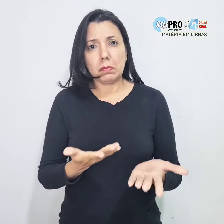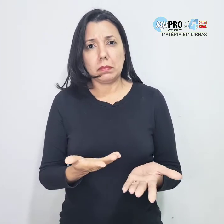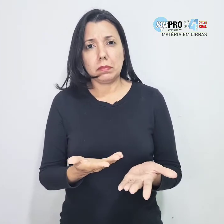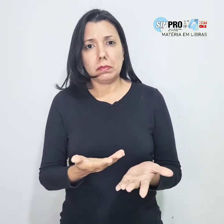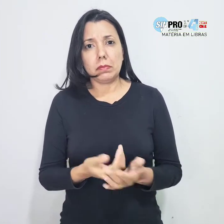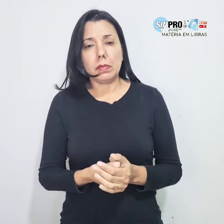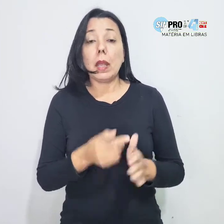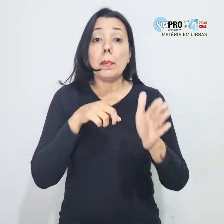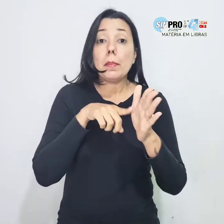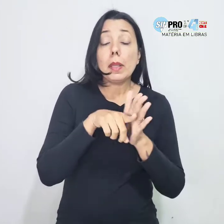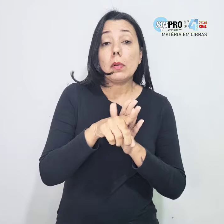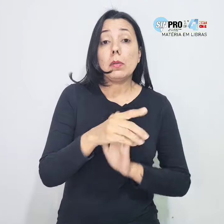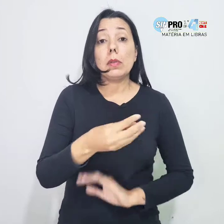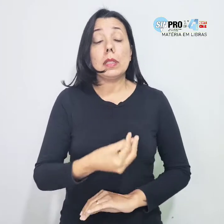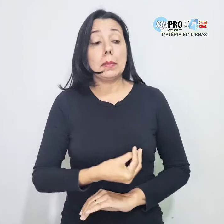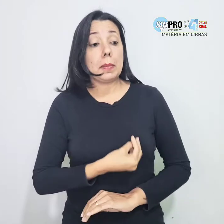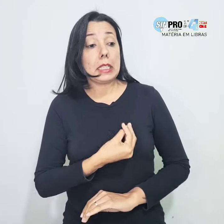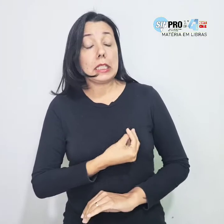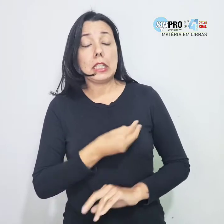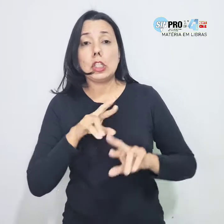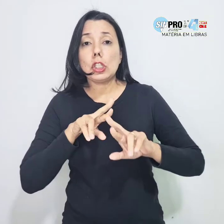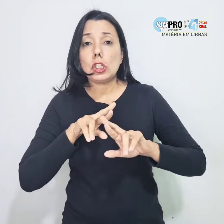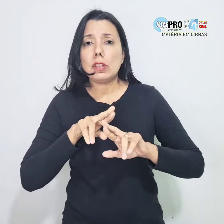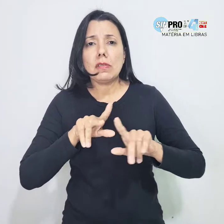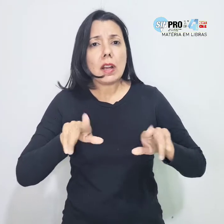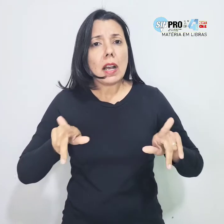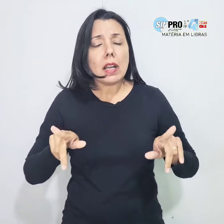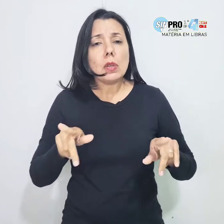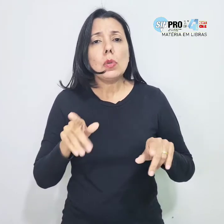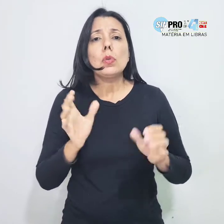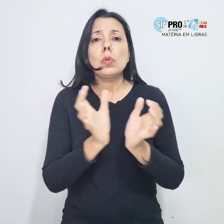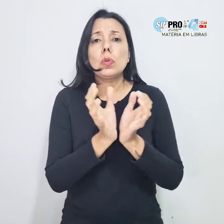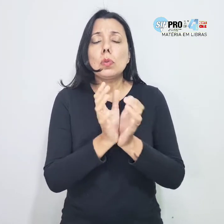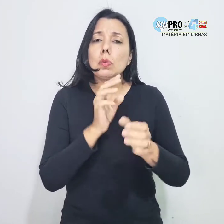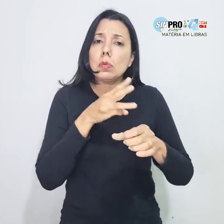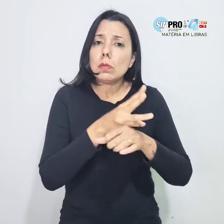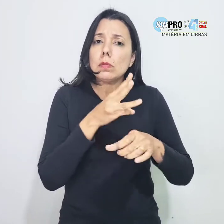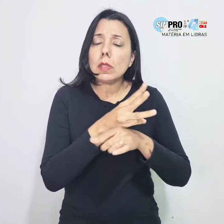A pergunta está presente em praticamente todos os grupos de WhatsApp de pais de alunos.